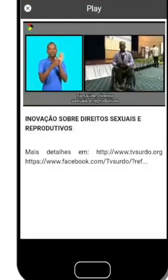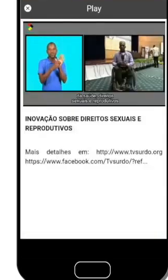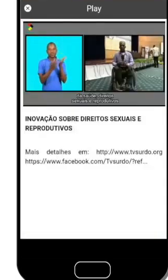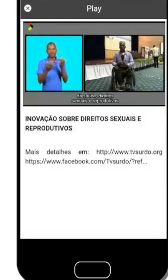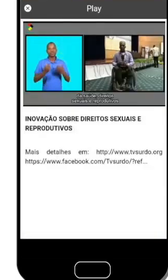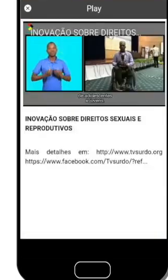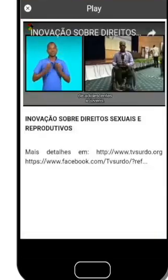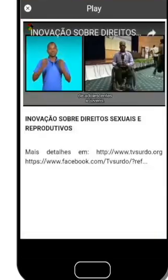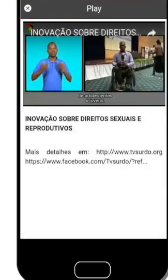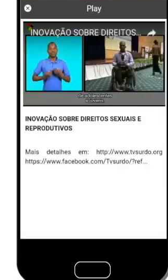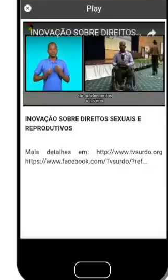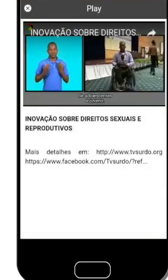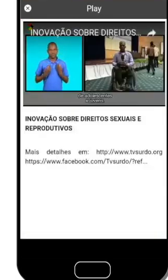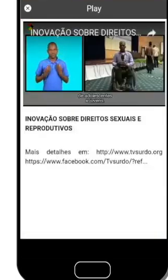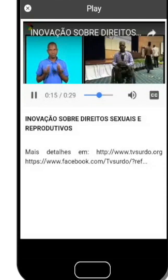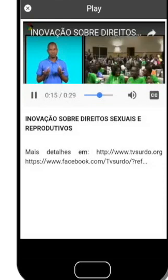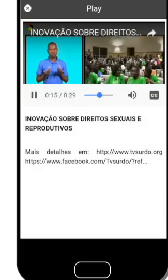É fácil de usá-lo.